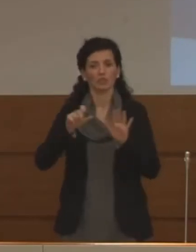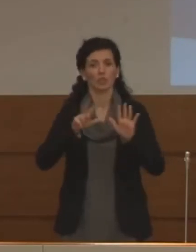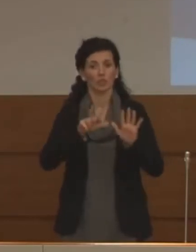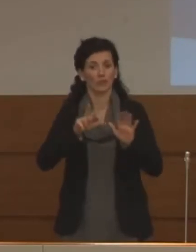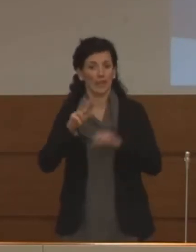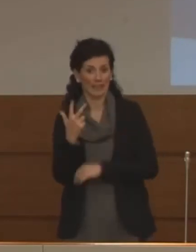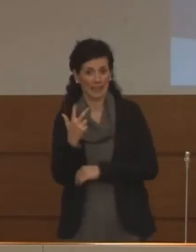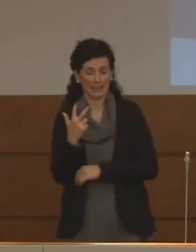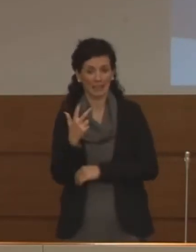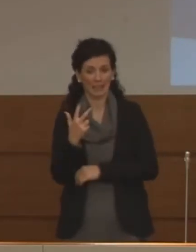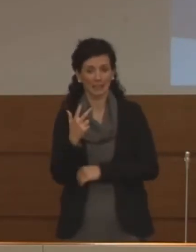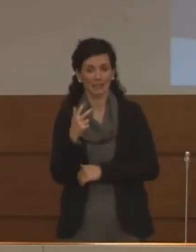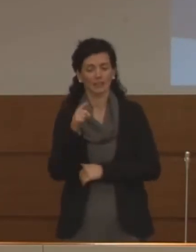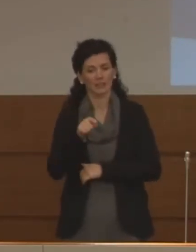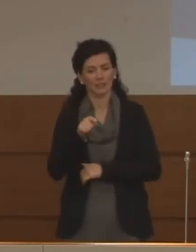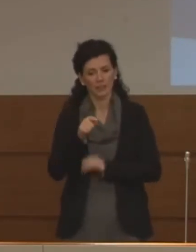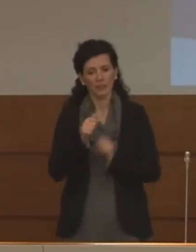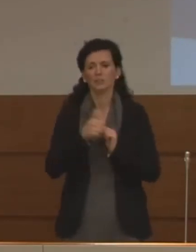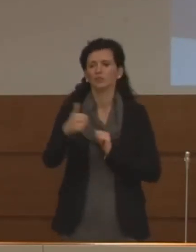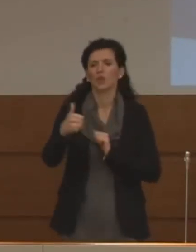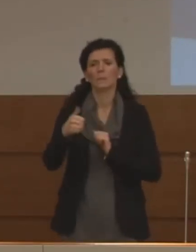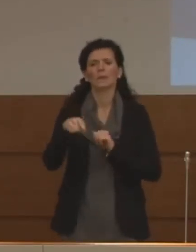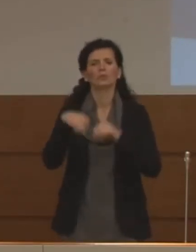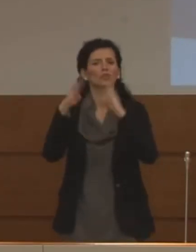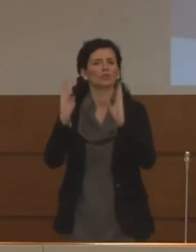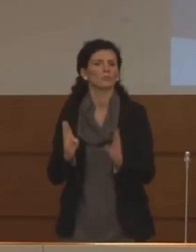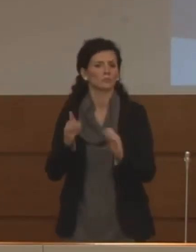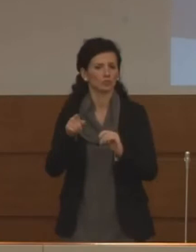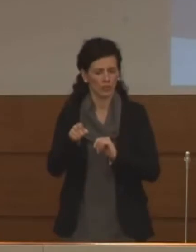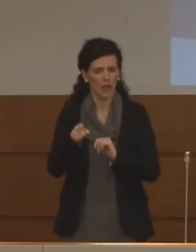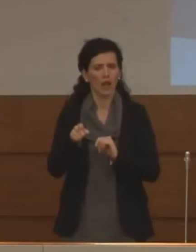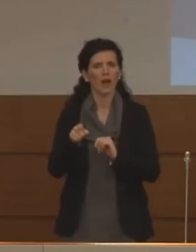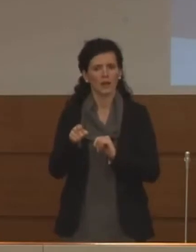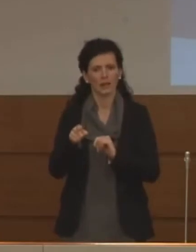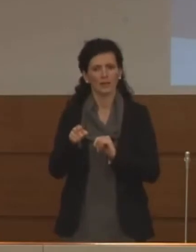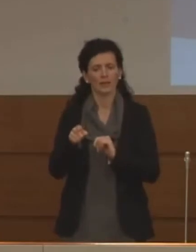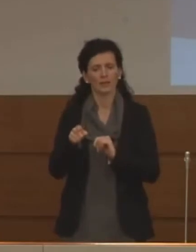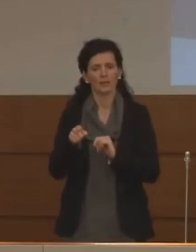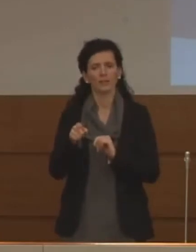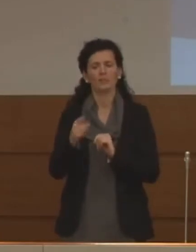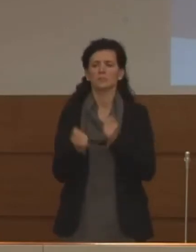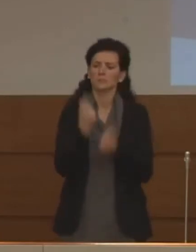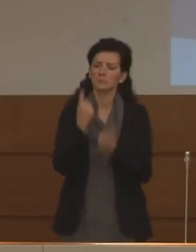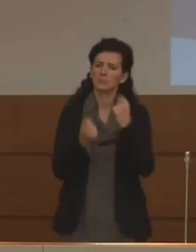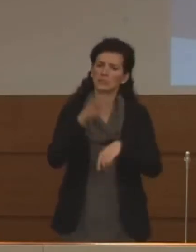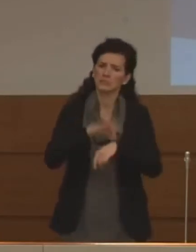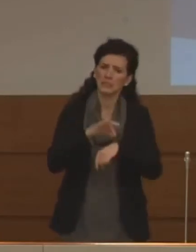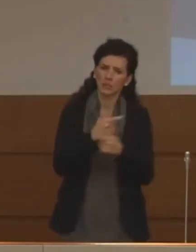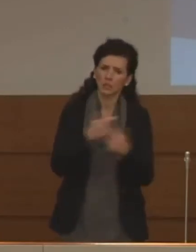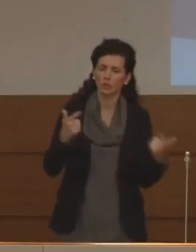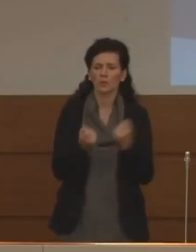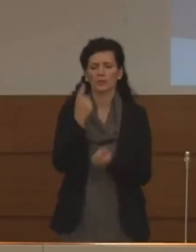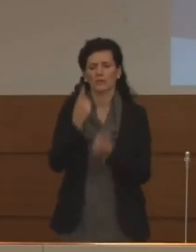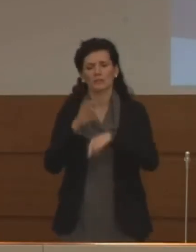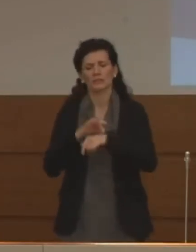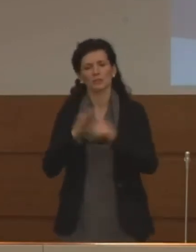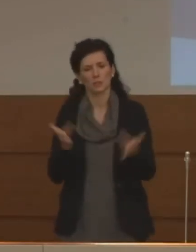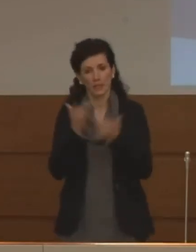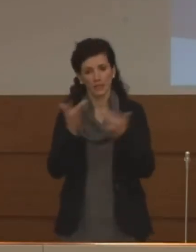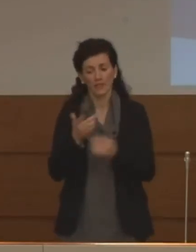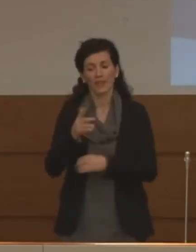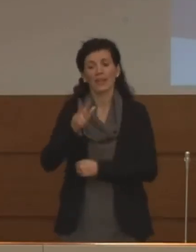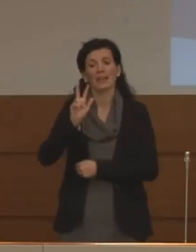23.783 sono in isolamento domiciliare senza sintomi o con sintomi lievi,